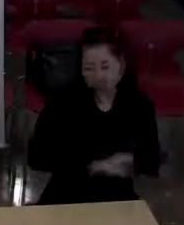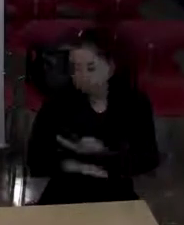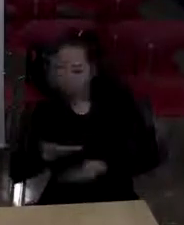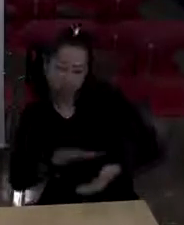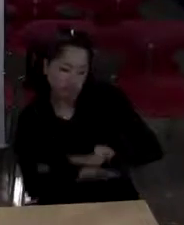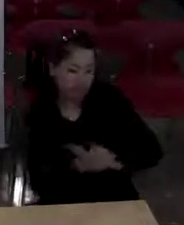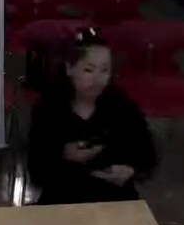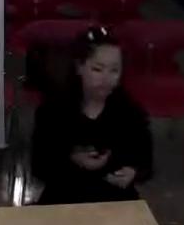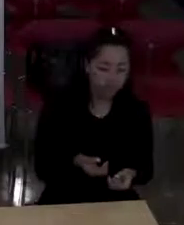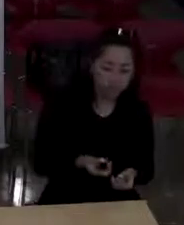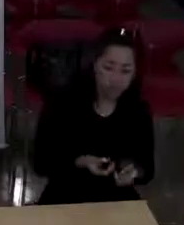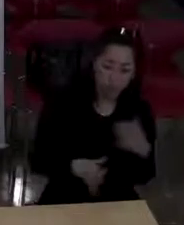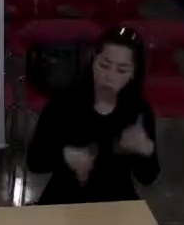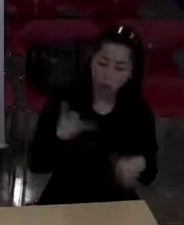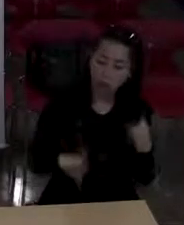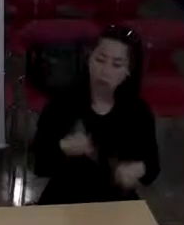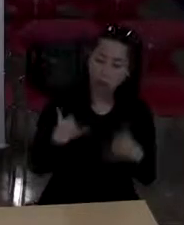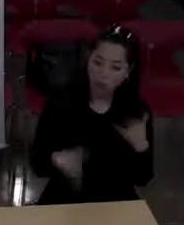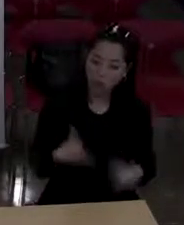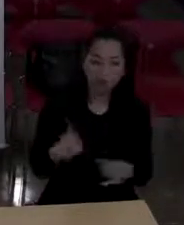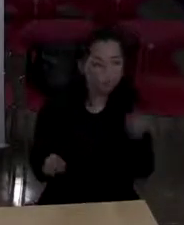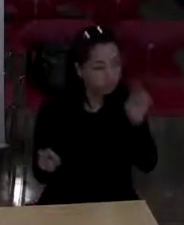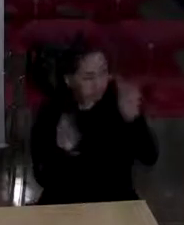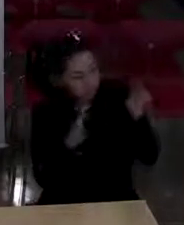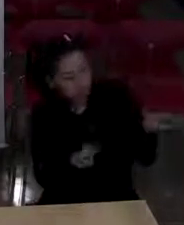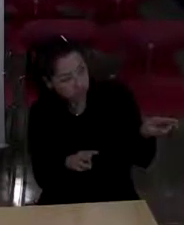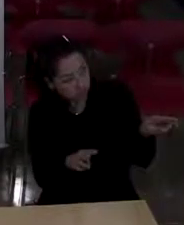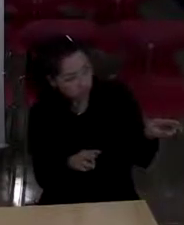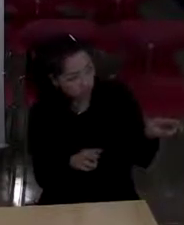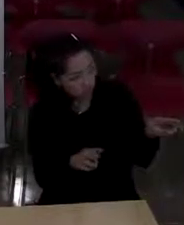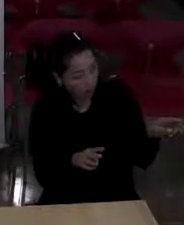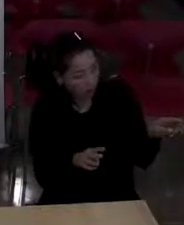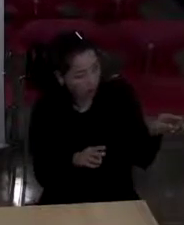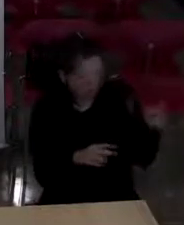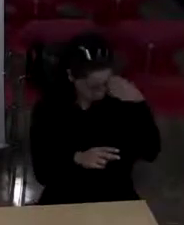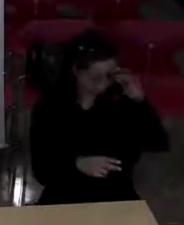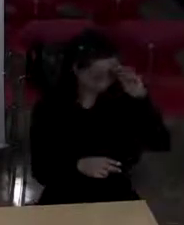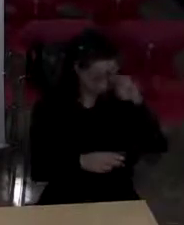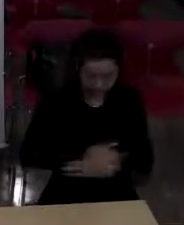manera representativa, como lo ven de una manera similar en la realidad.